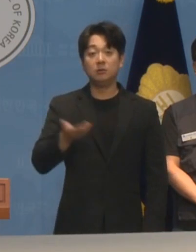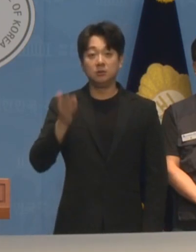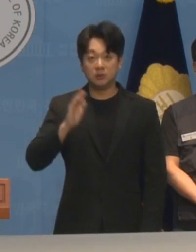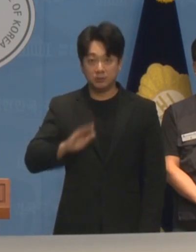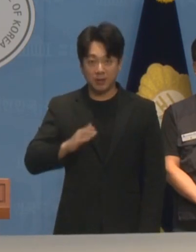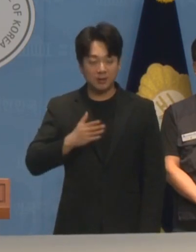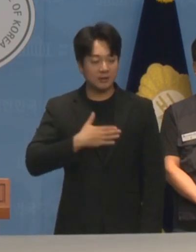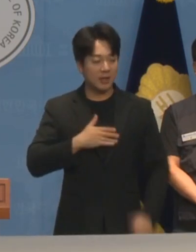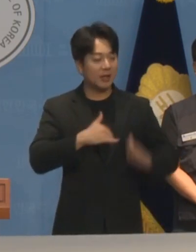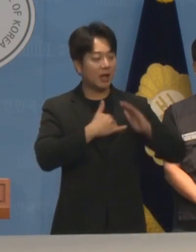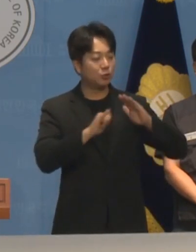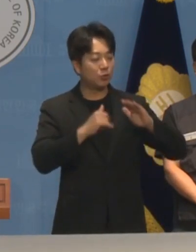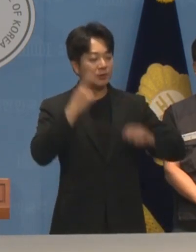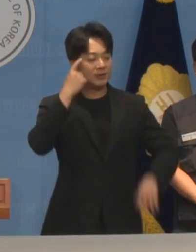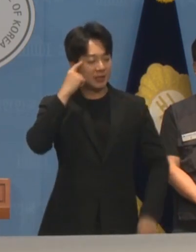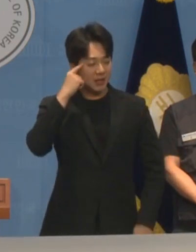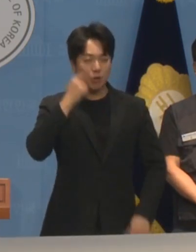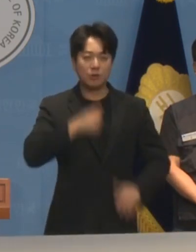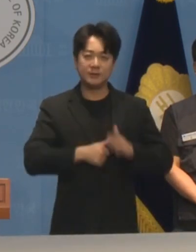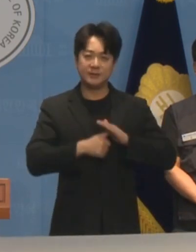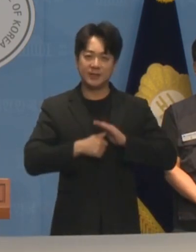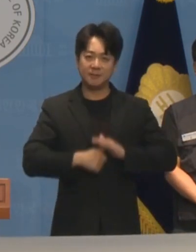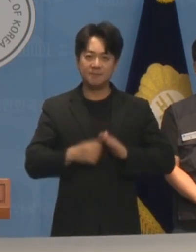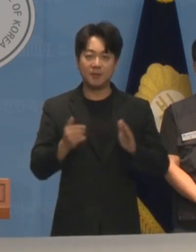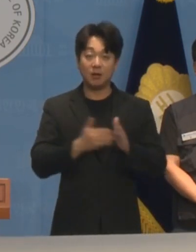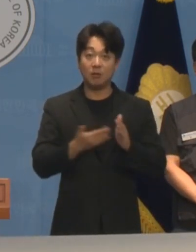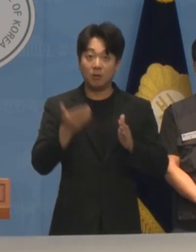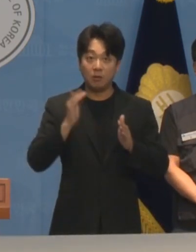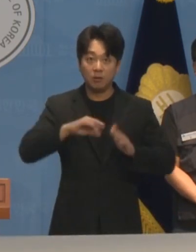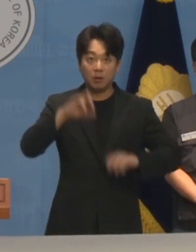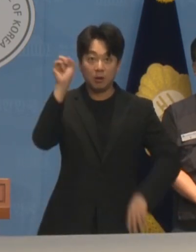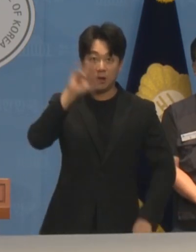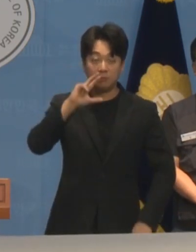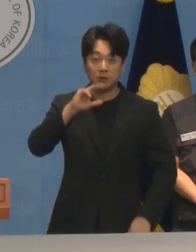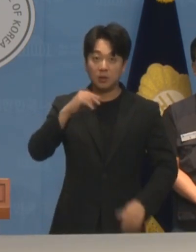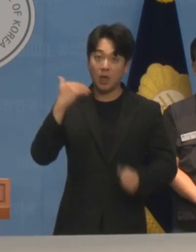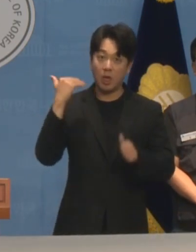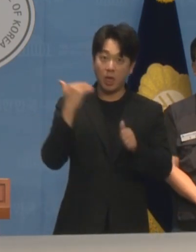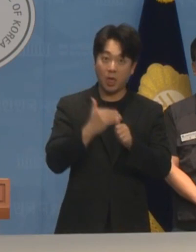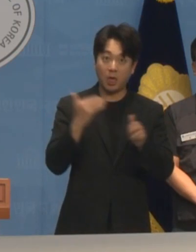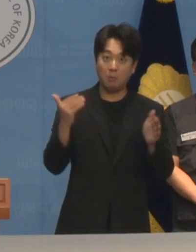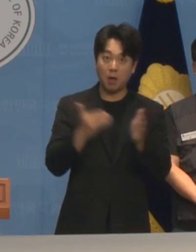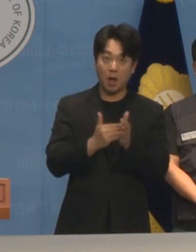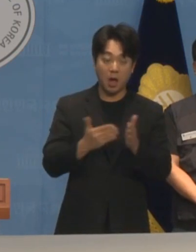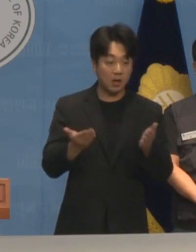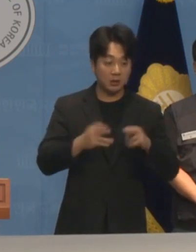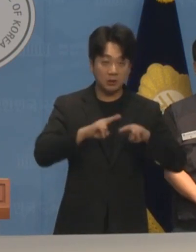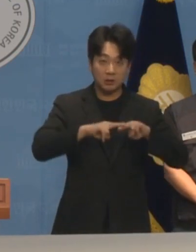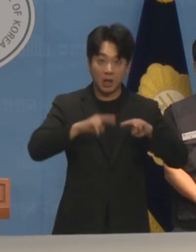버텨왔습니다. 그런데 이제는 하루아침에 정리해고하겠다 말하고 있습니다.